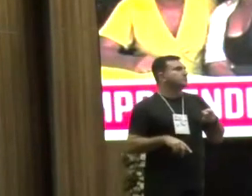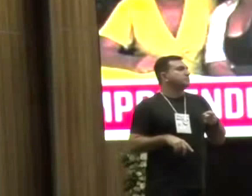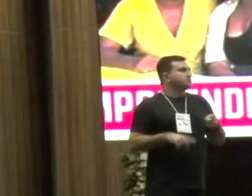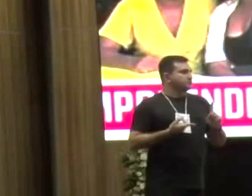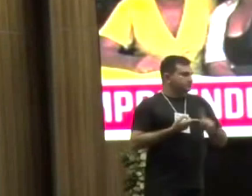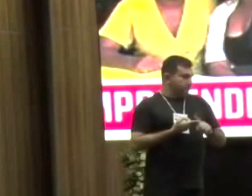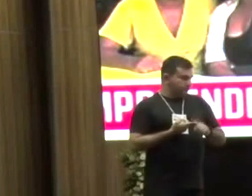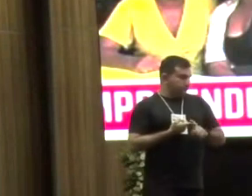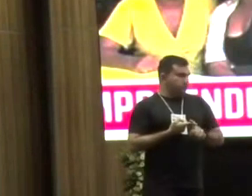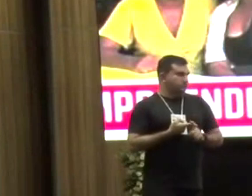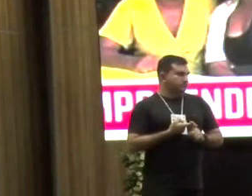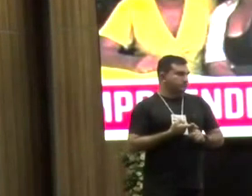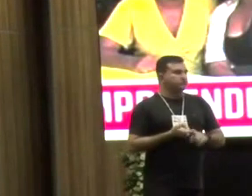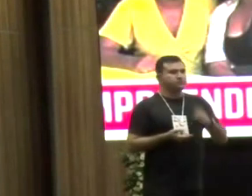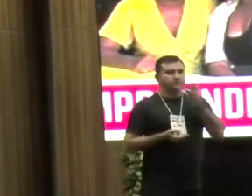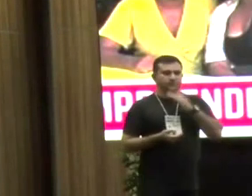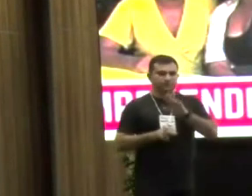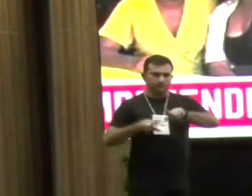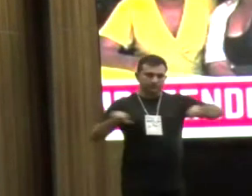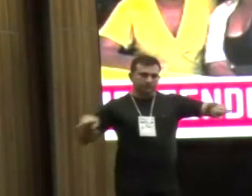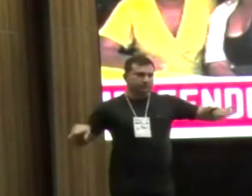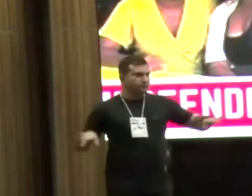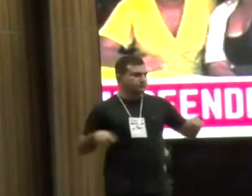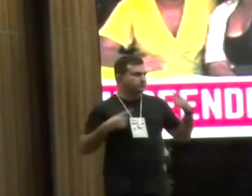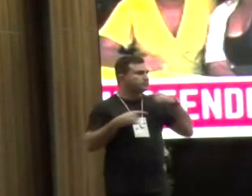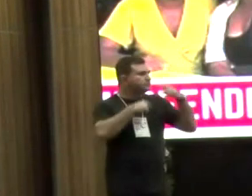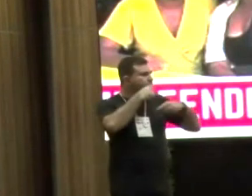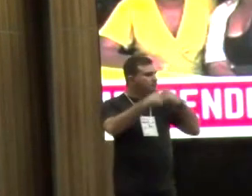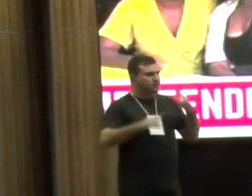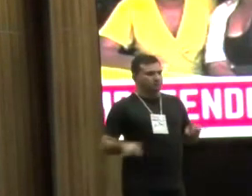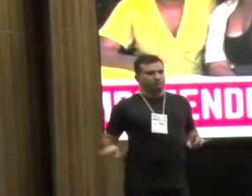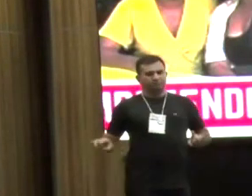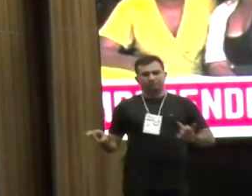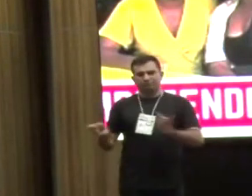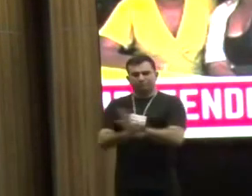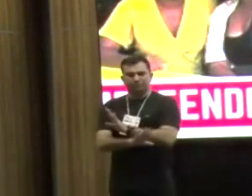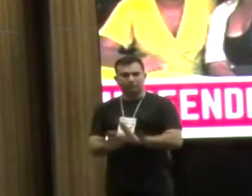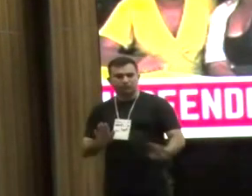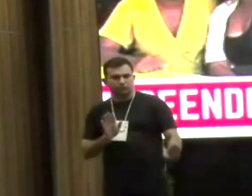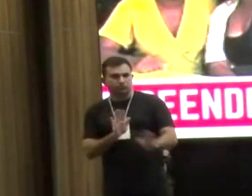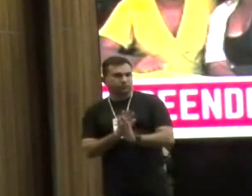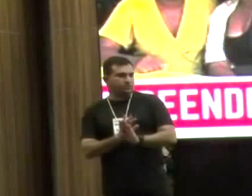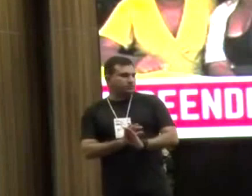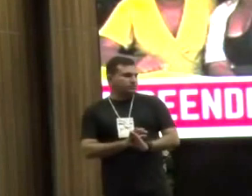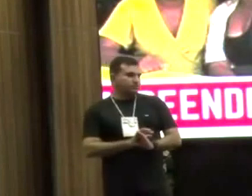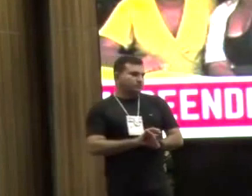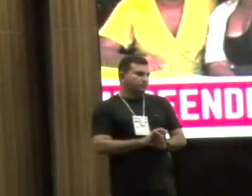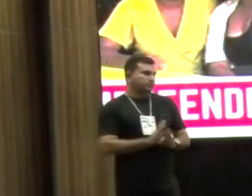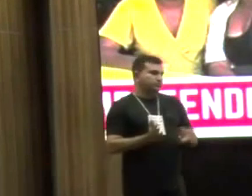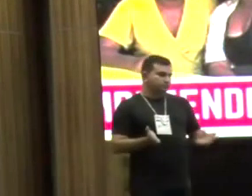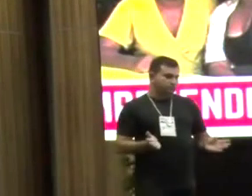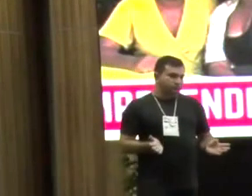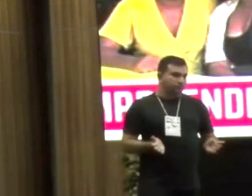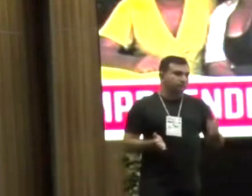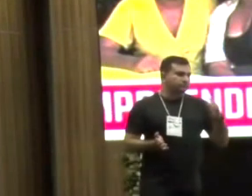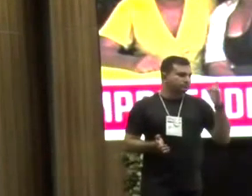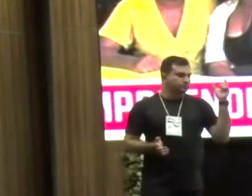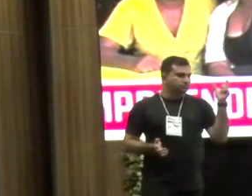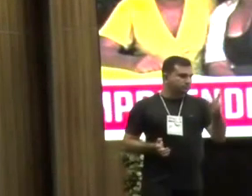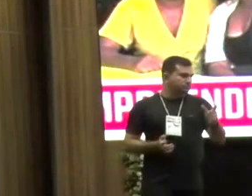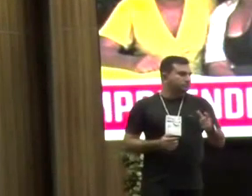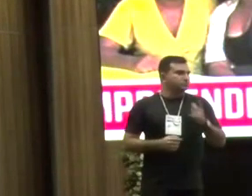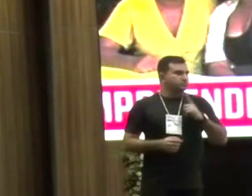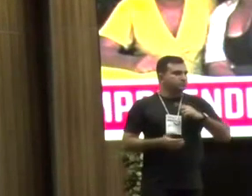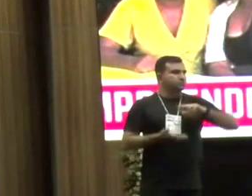fala, os meninos não chegam prontos. É incrível. E essa